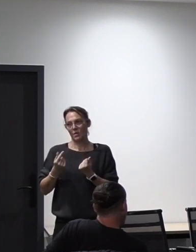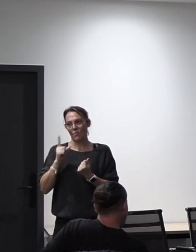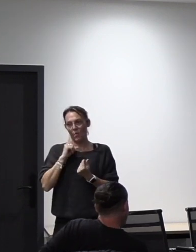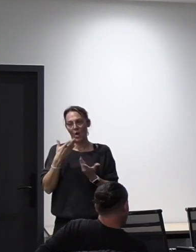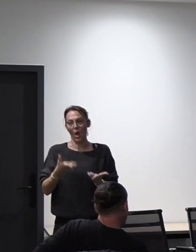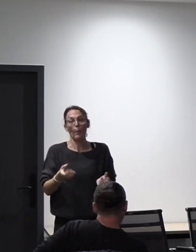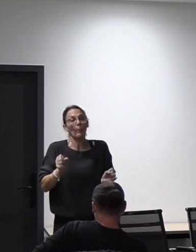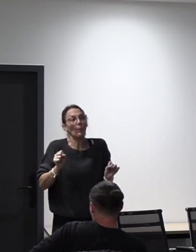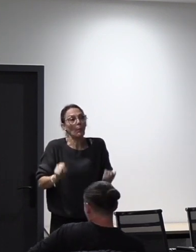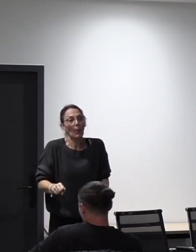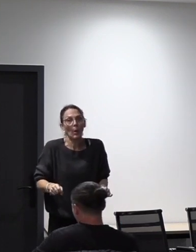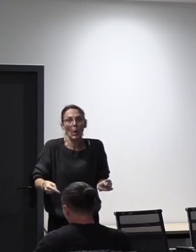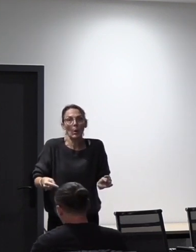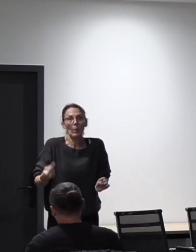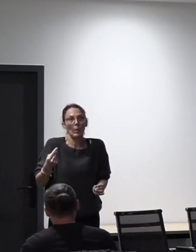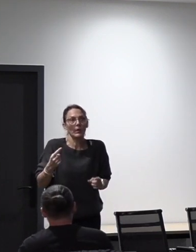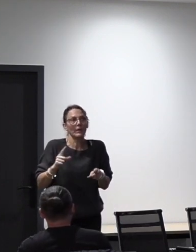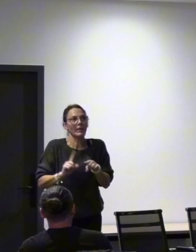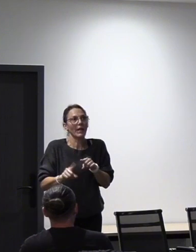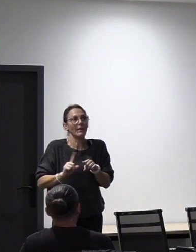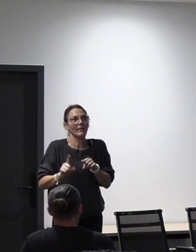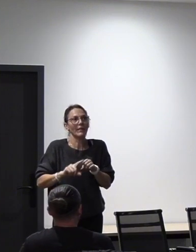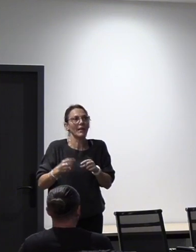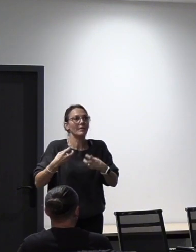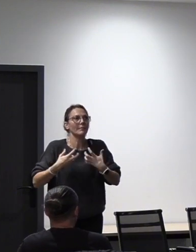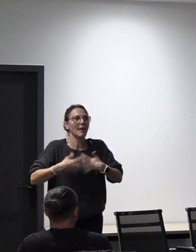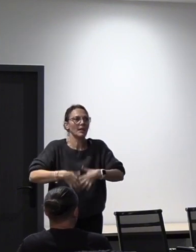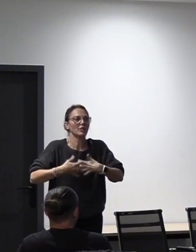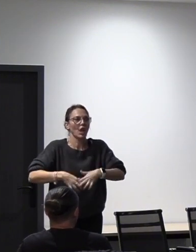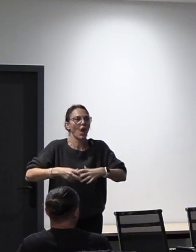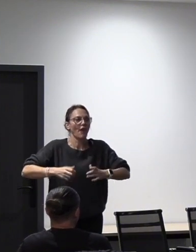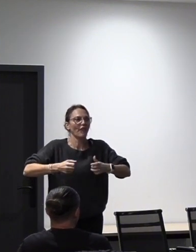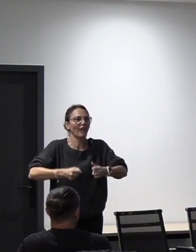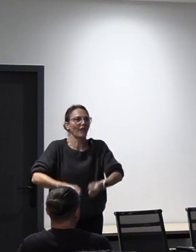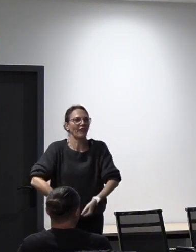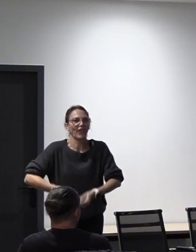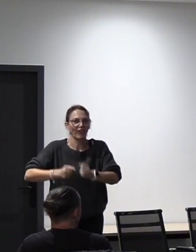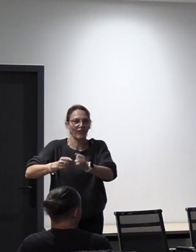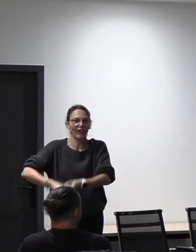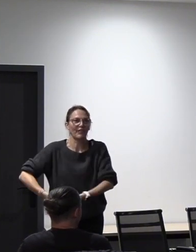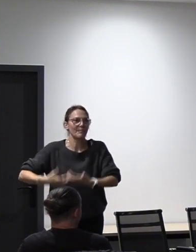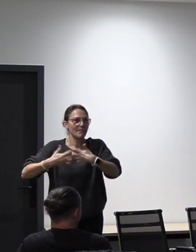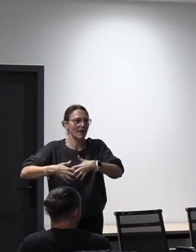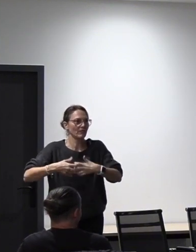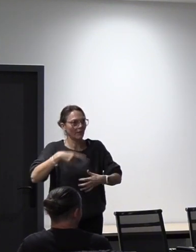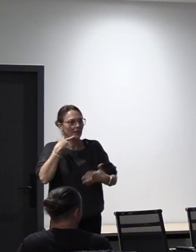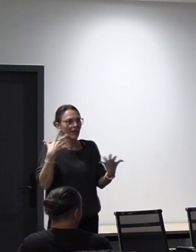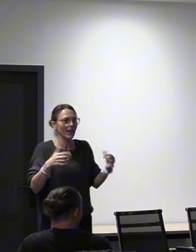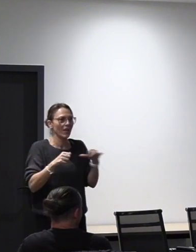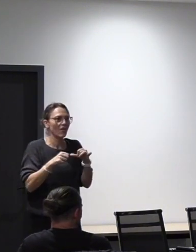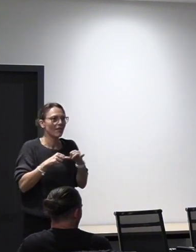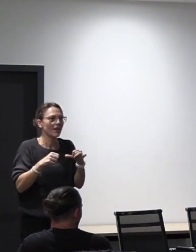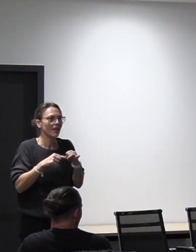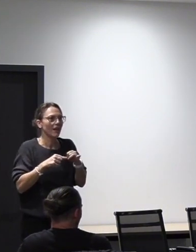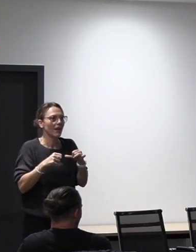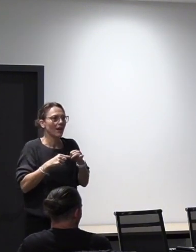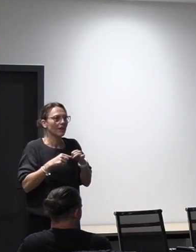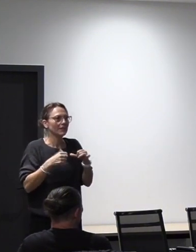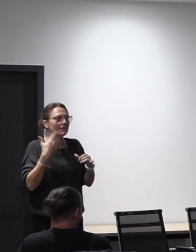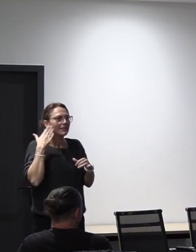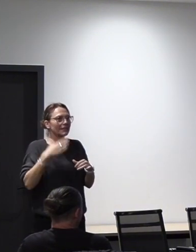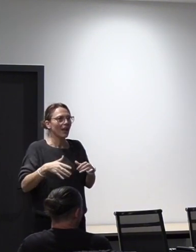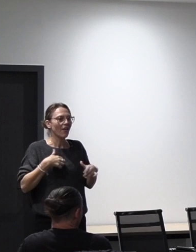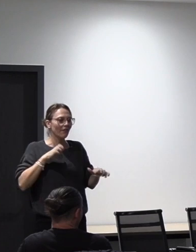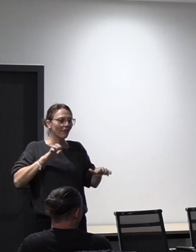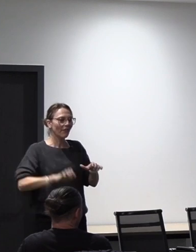fera peut-être un fraiseur-tourneur. Alors les fraiseurs-tourneurs à l'époque, c'est ceux qui refaisaient les tambours de frein, vous savez,